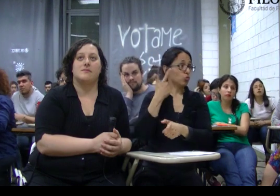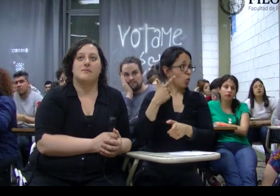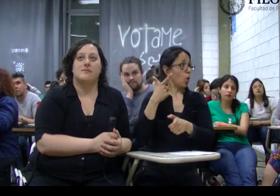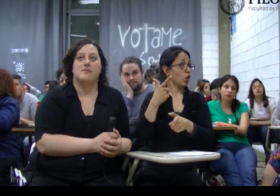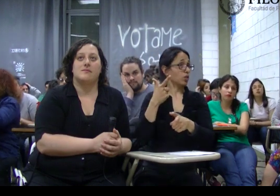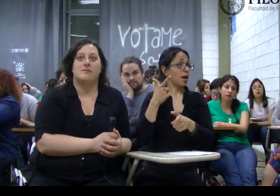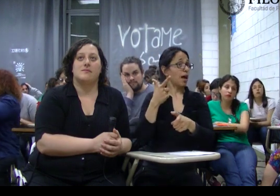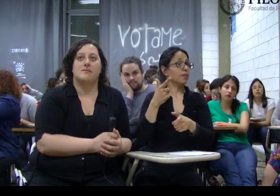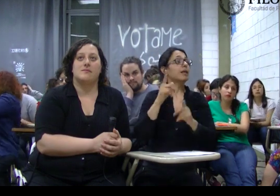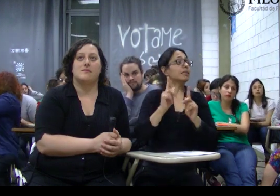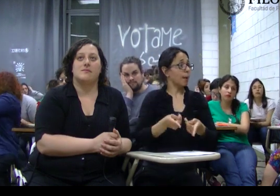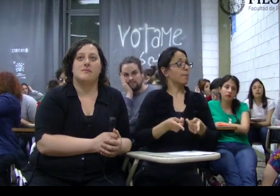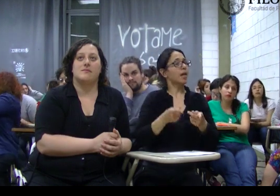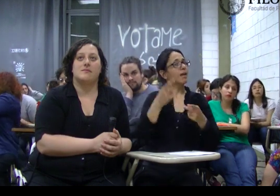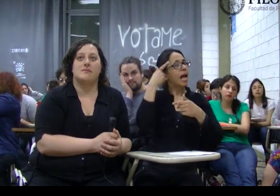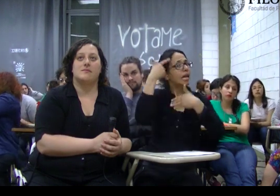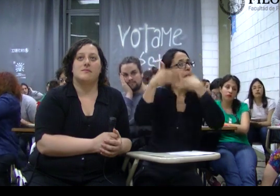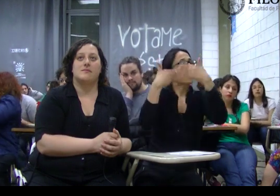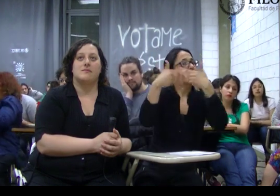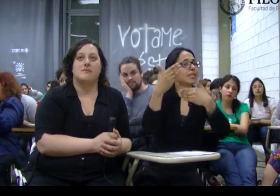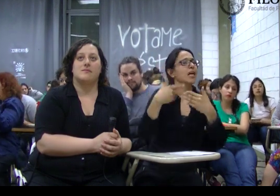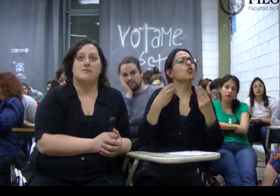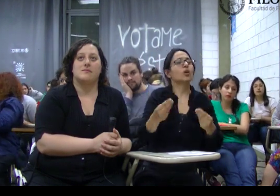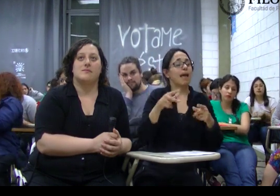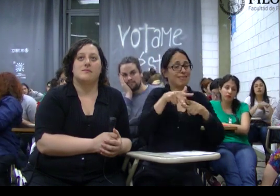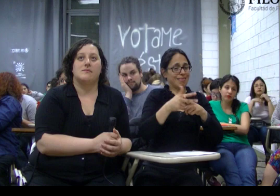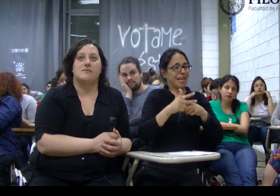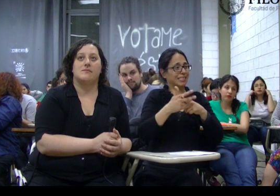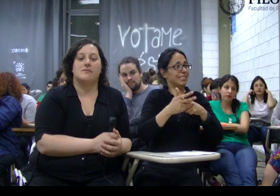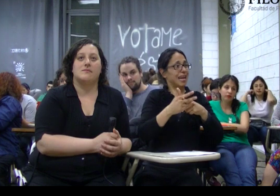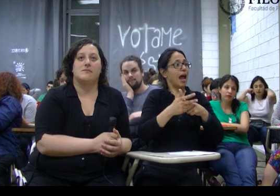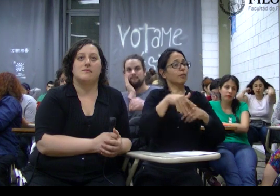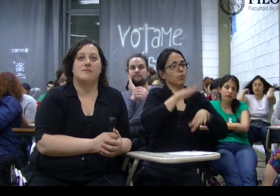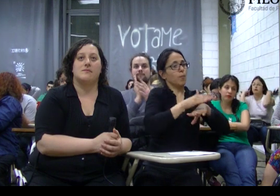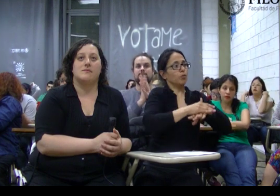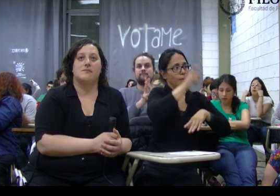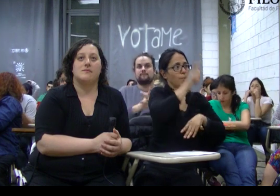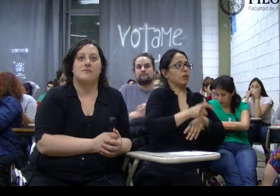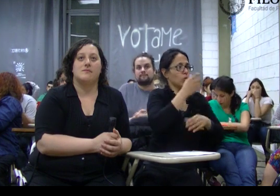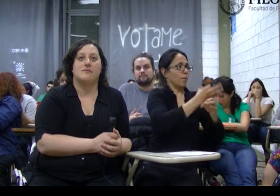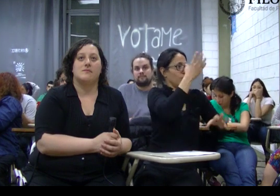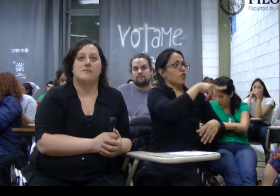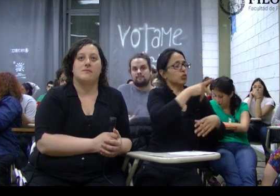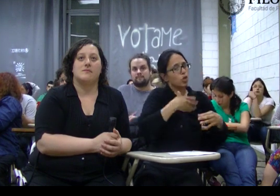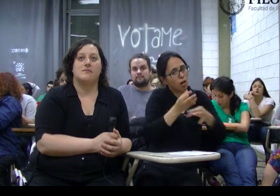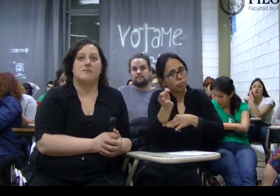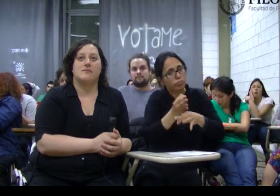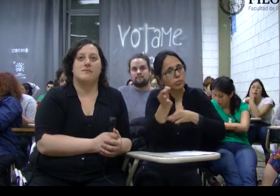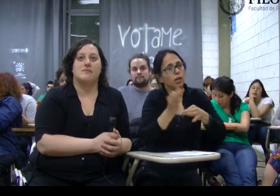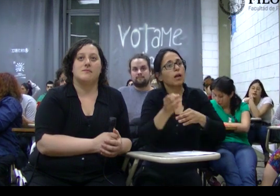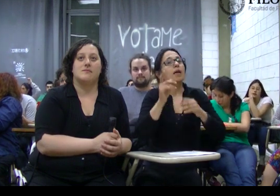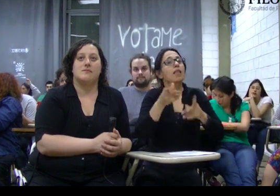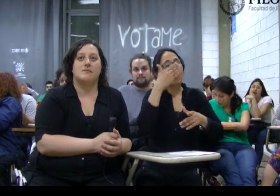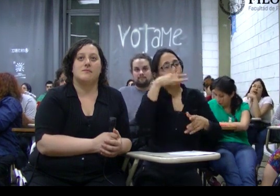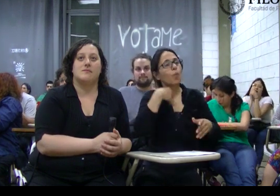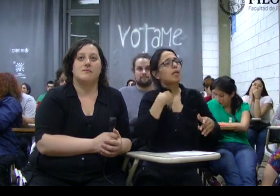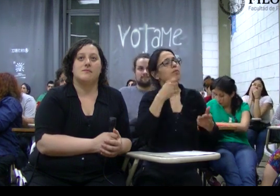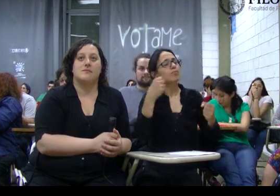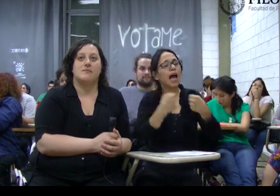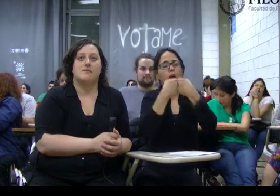sordos, capacitación, que son talleres a cargo de especialistas, acuerdos sobre el contenido y el